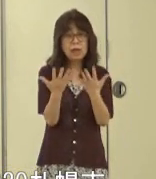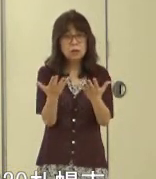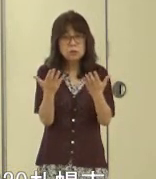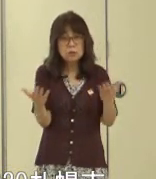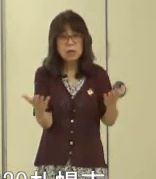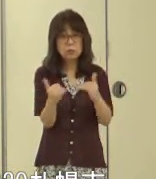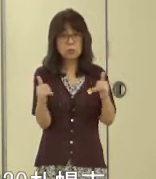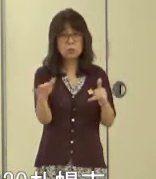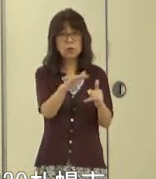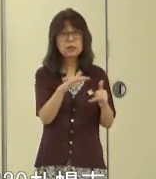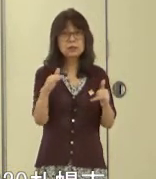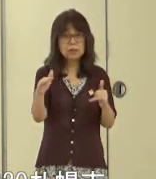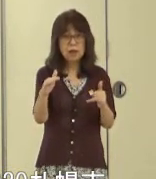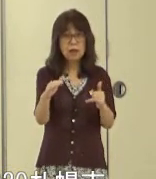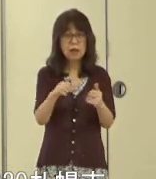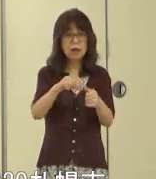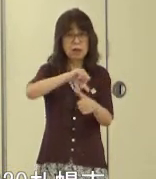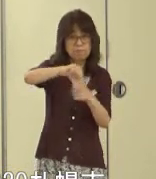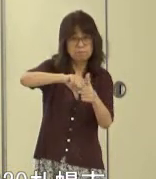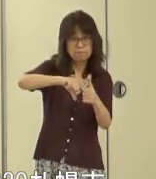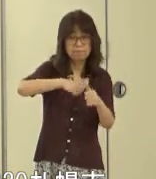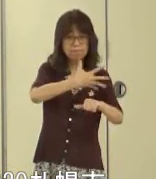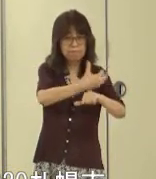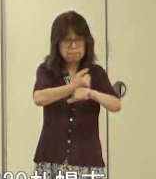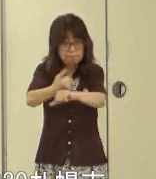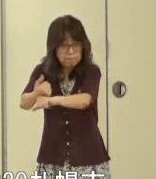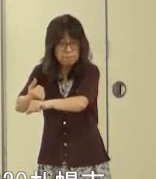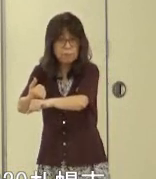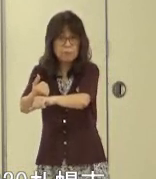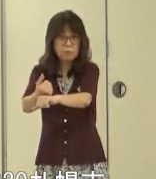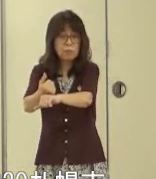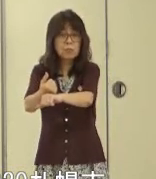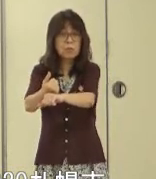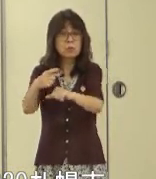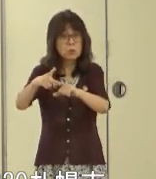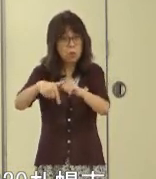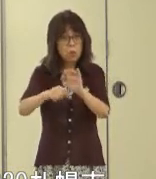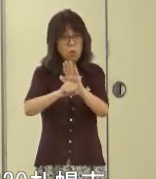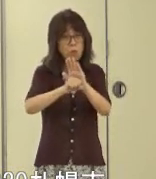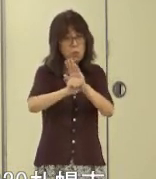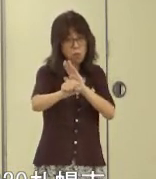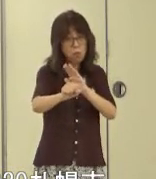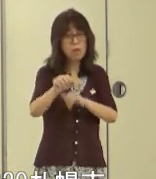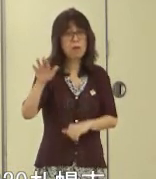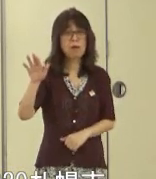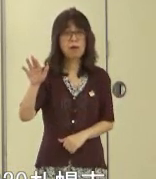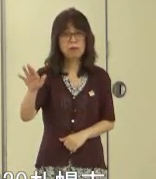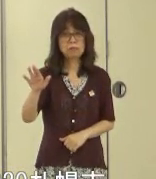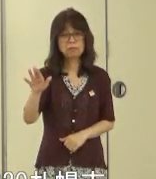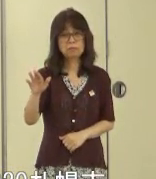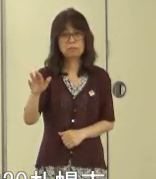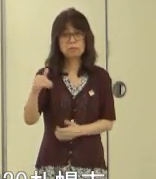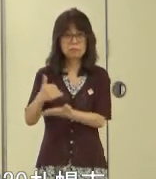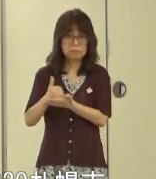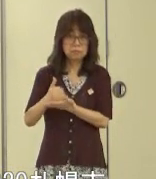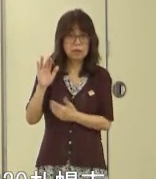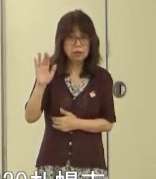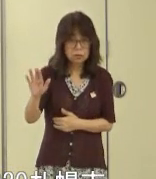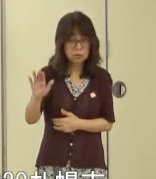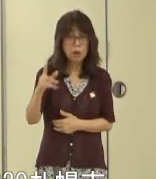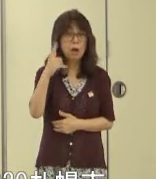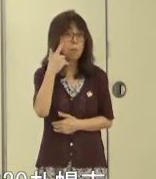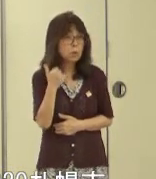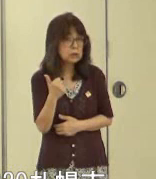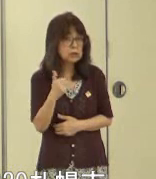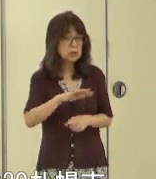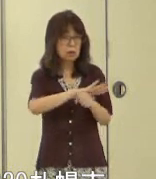ご利用いただくということがこの効果を生み出すということになります。もし陽